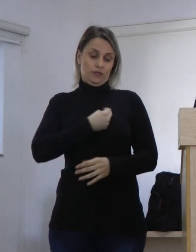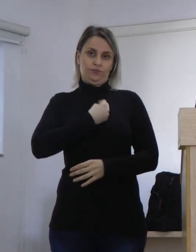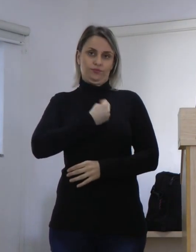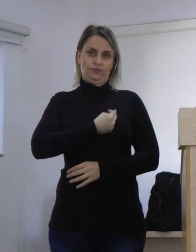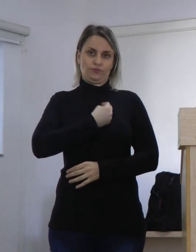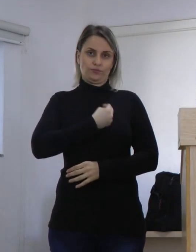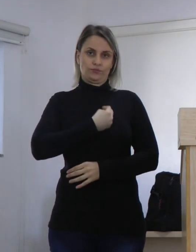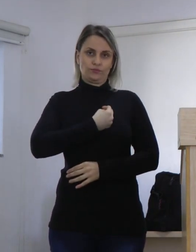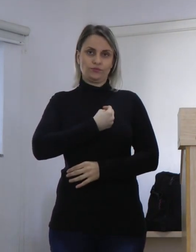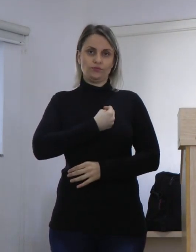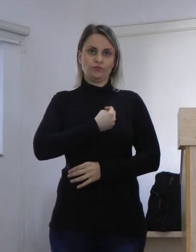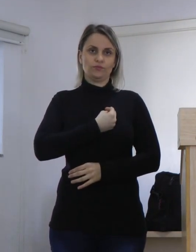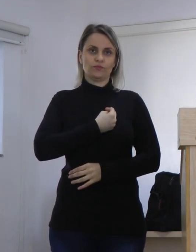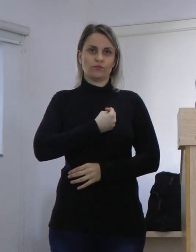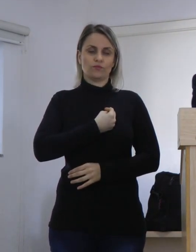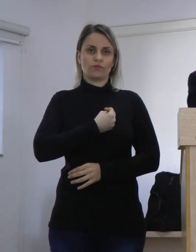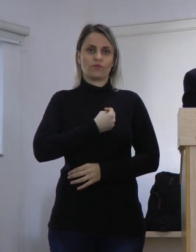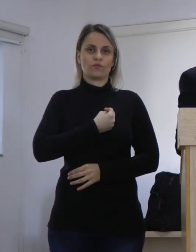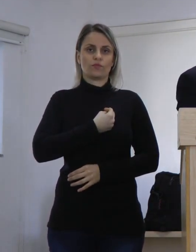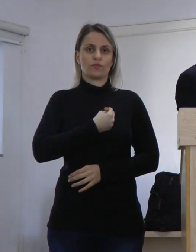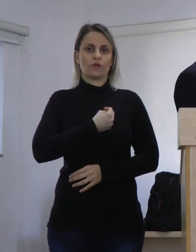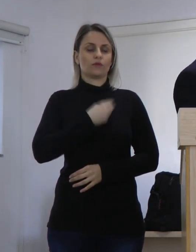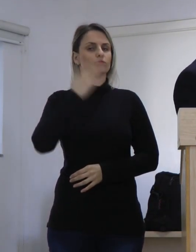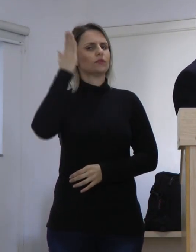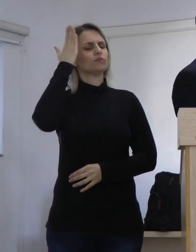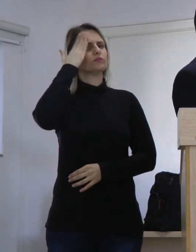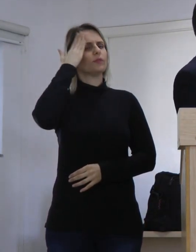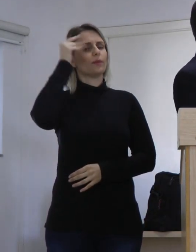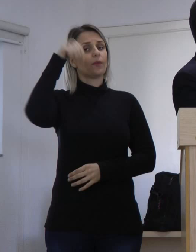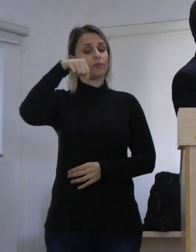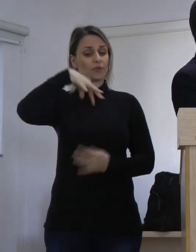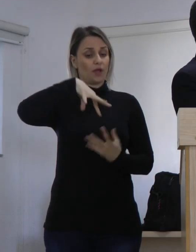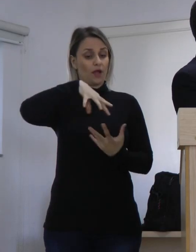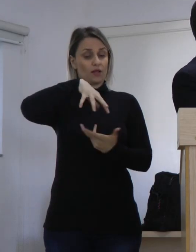Então, nós sabemos que a Terra é como se fosse uma academia, uma escola.